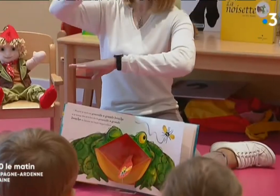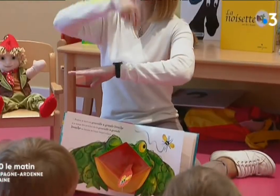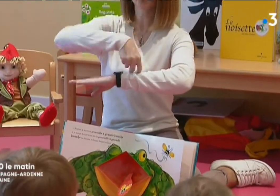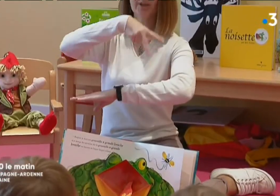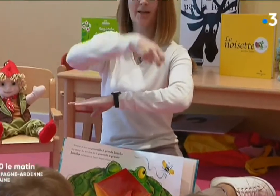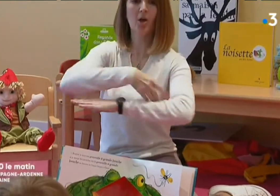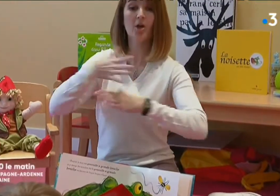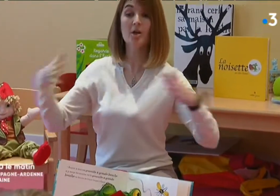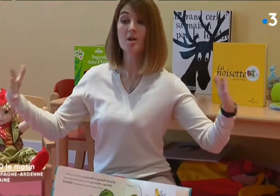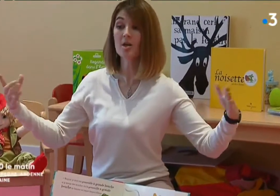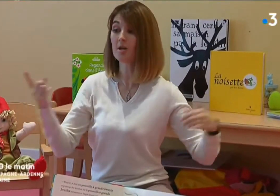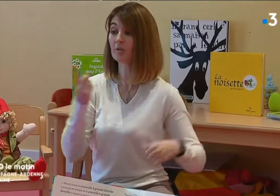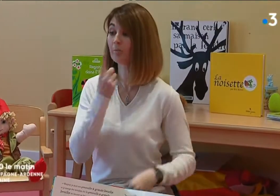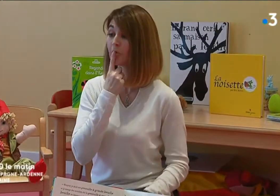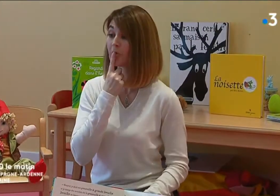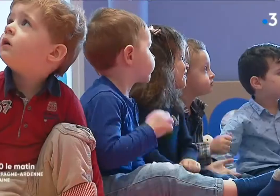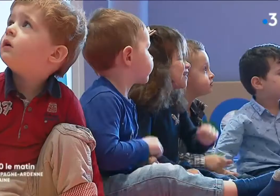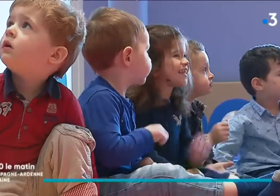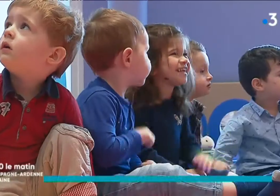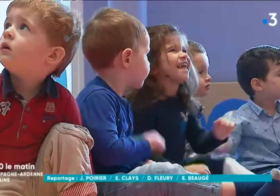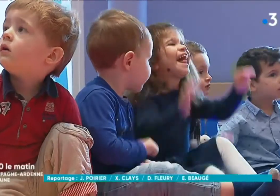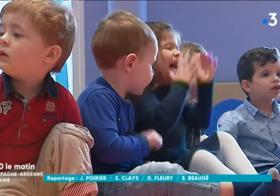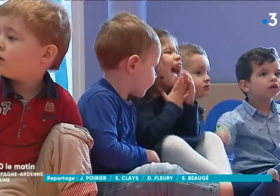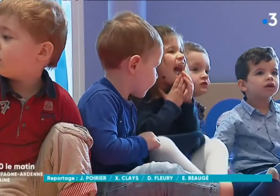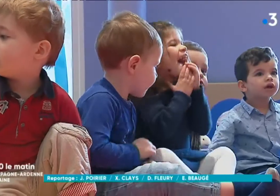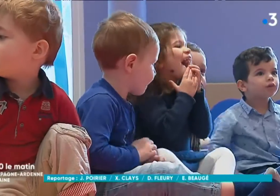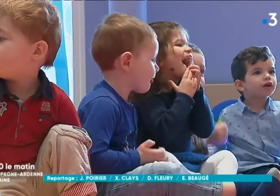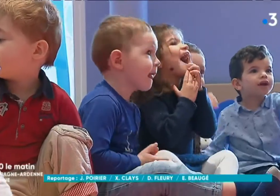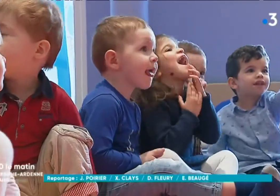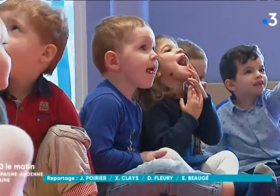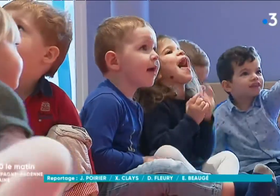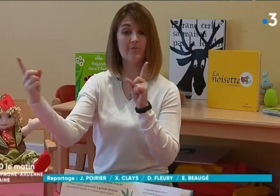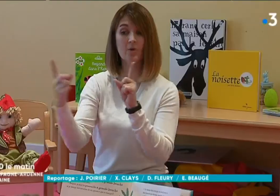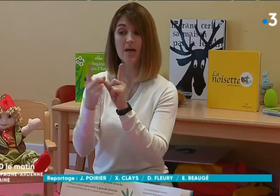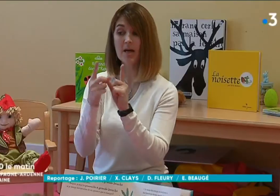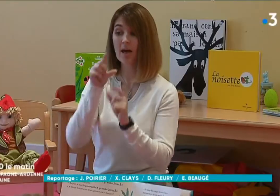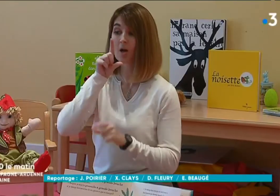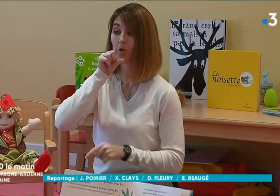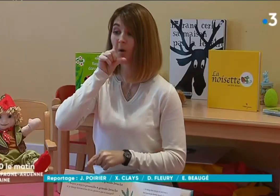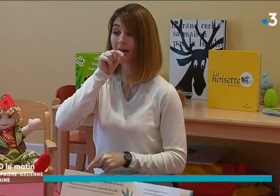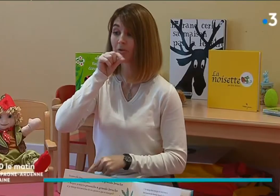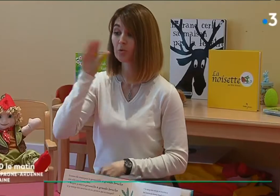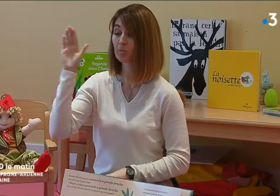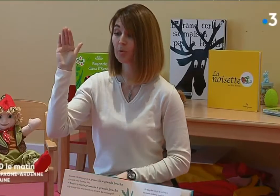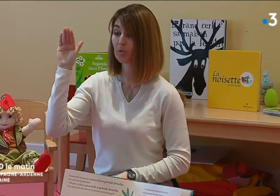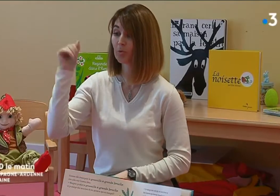cet apprentissage riche et nouveau. La grenouille à grande bouche s'en va voir l'oiseau bleu.